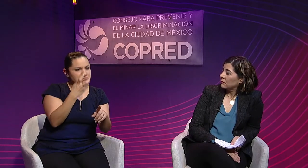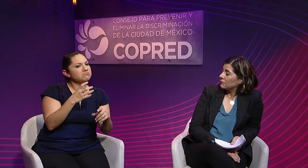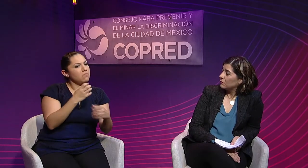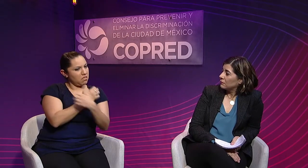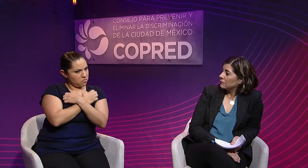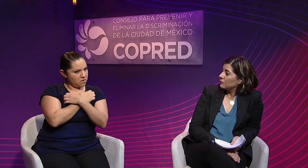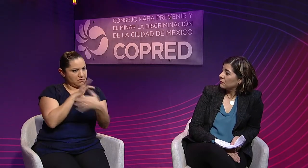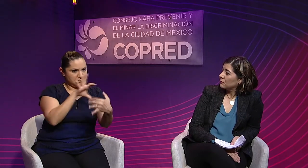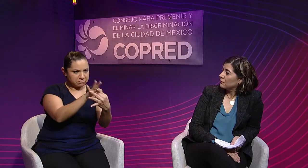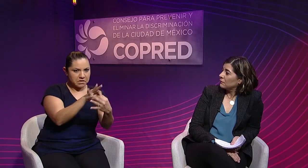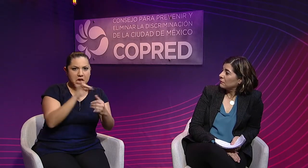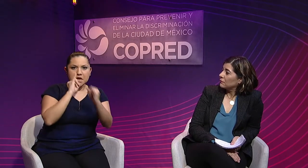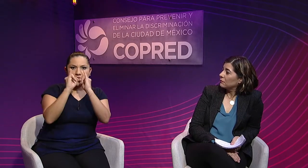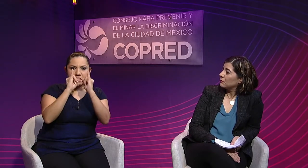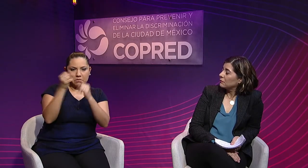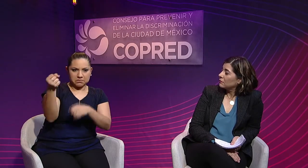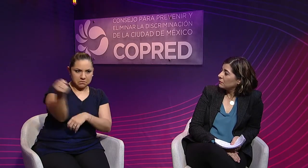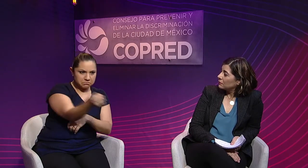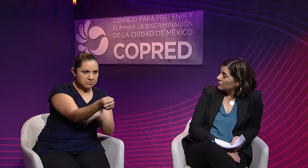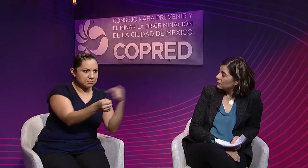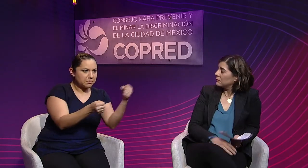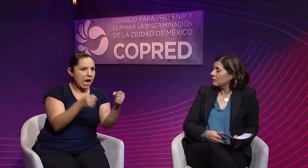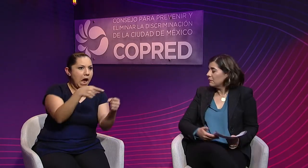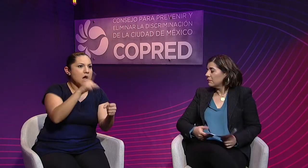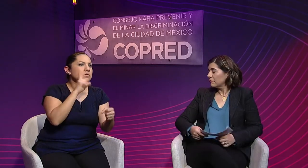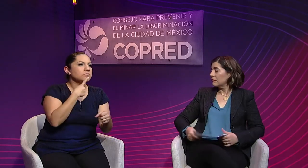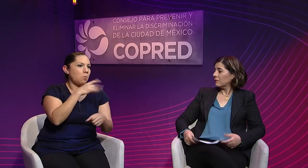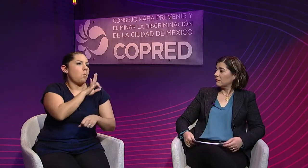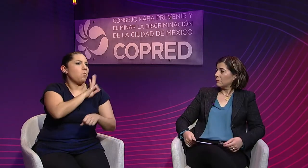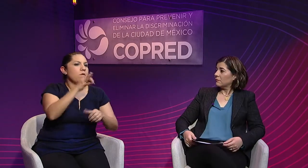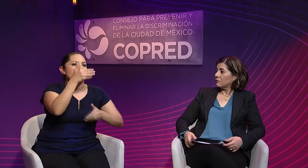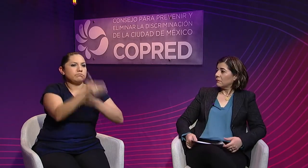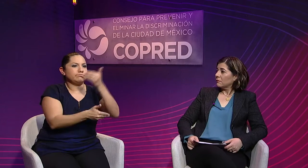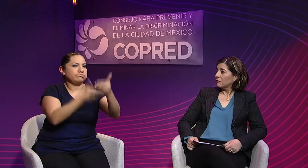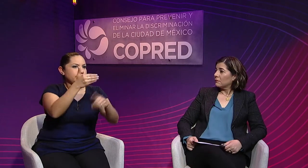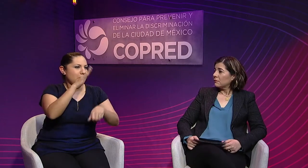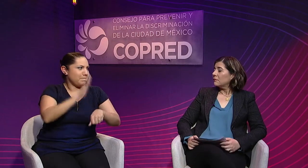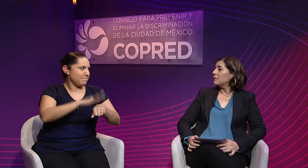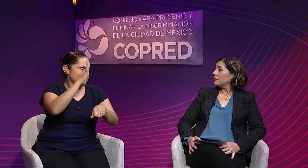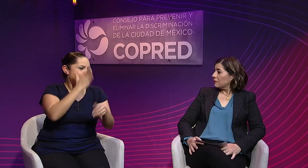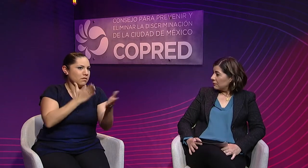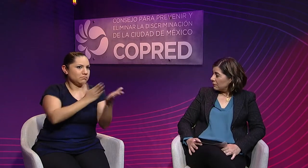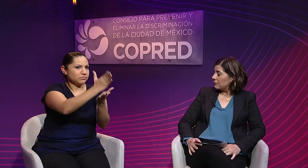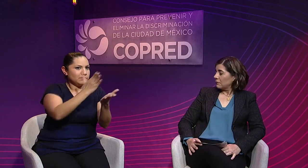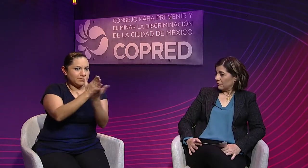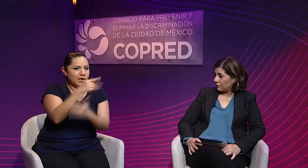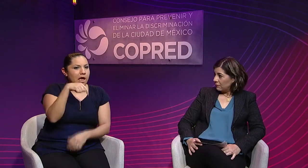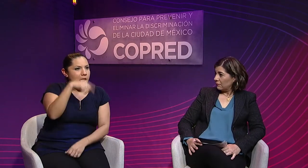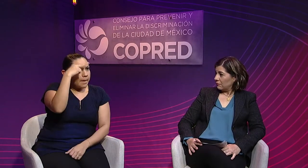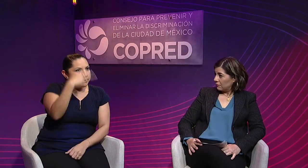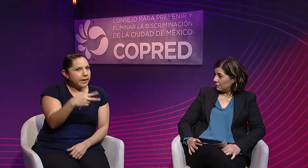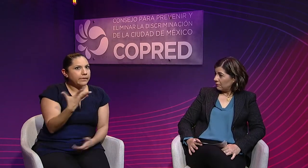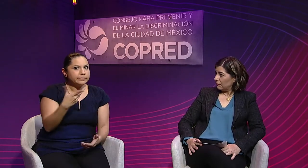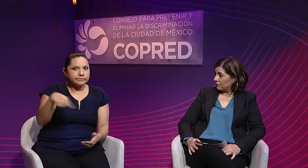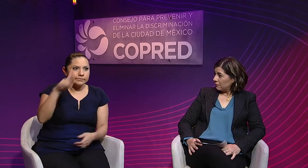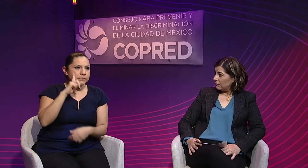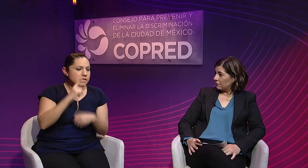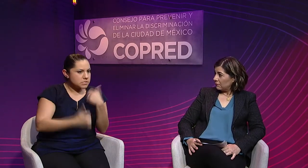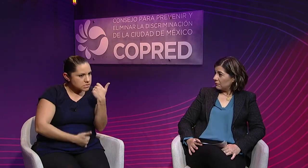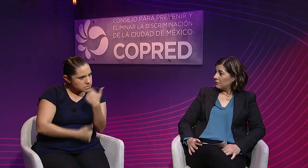visión sociocultural en donde el referente es una lengua y se puede aprender es una lengua que permite comunicarse a los sordos y